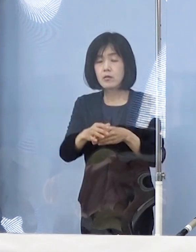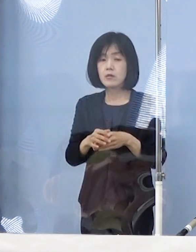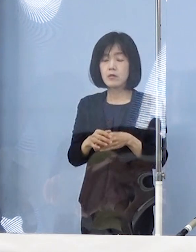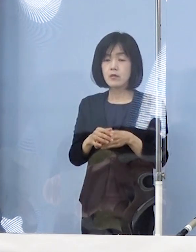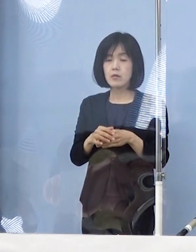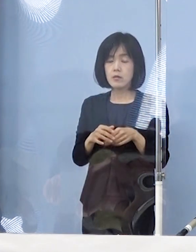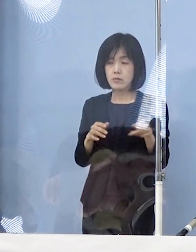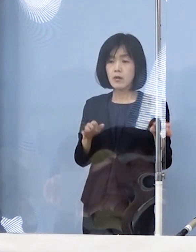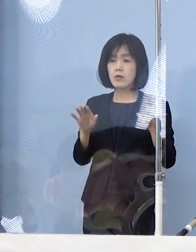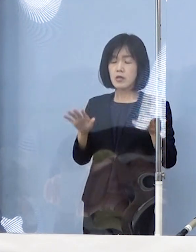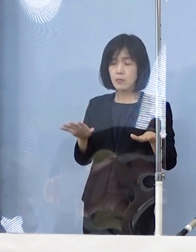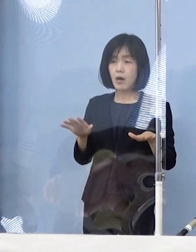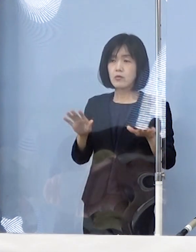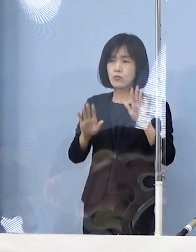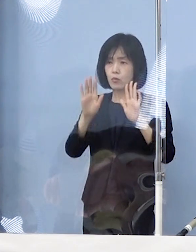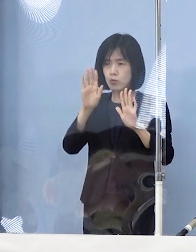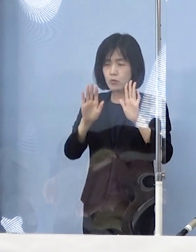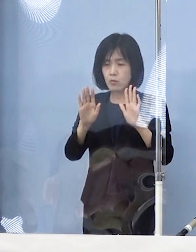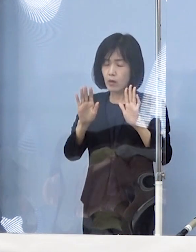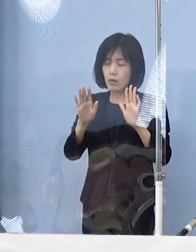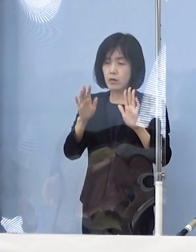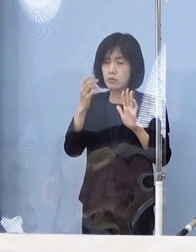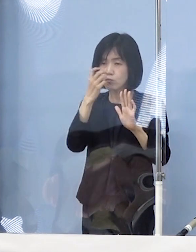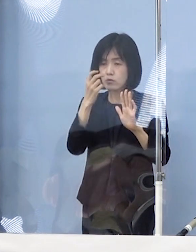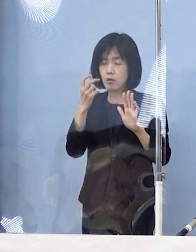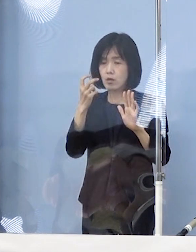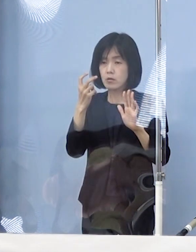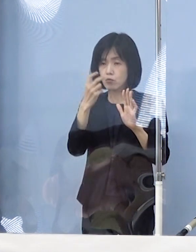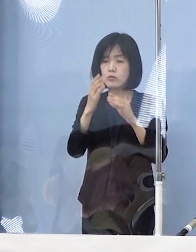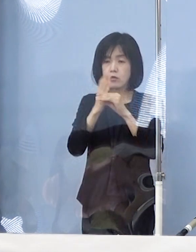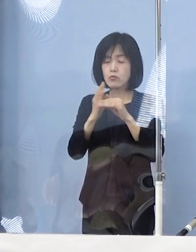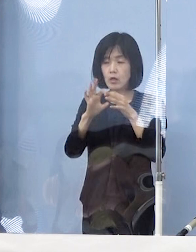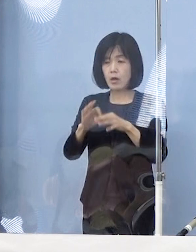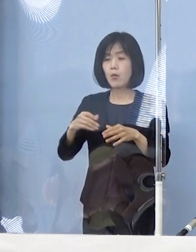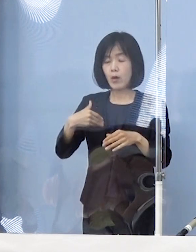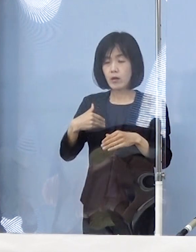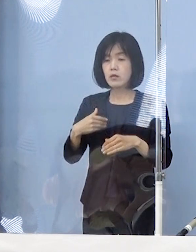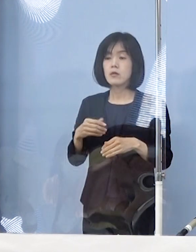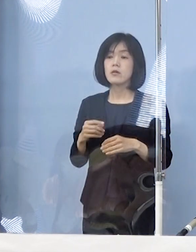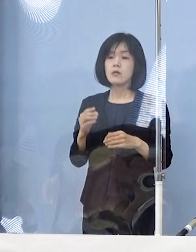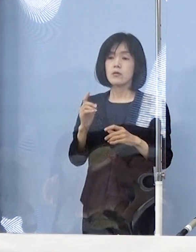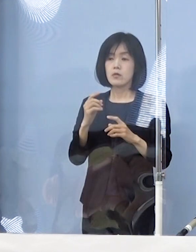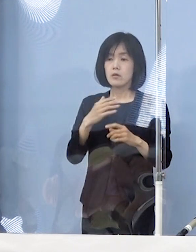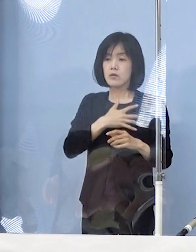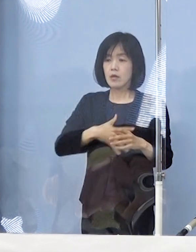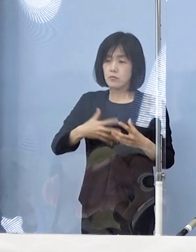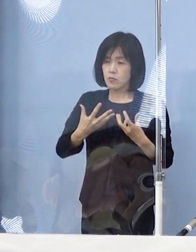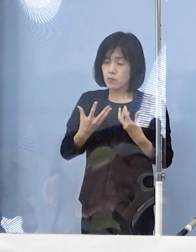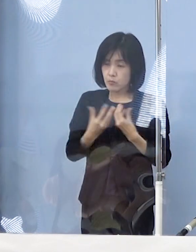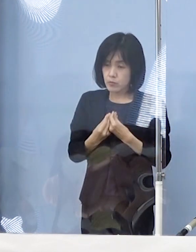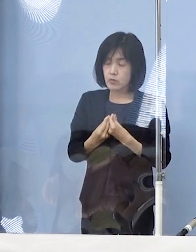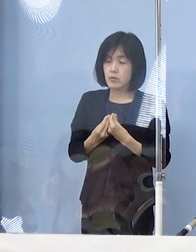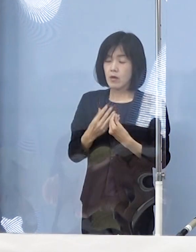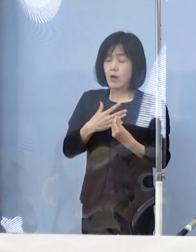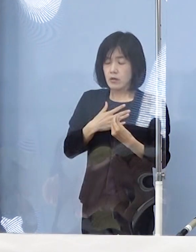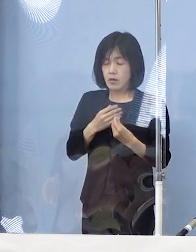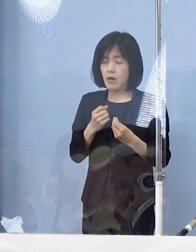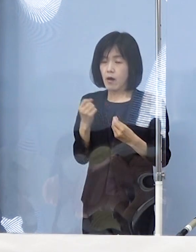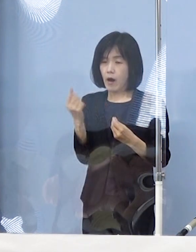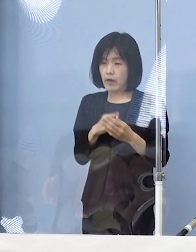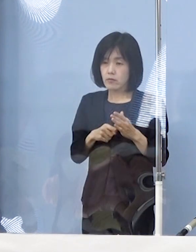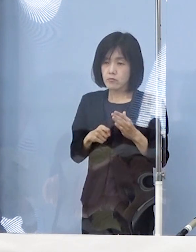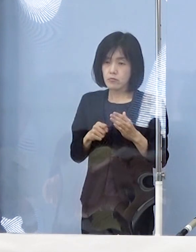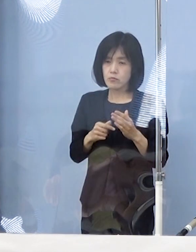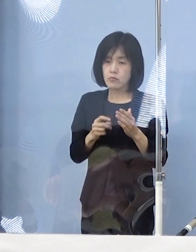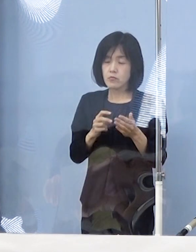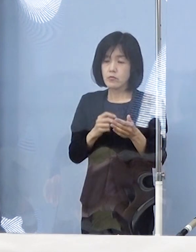っておりませんけれども、体調不良を感じられて早めに入っていただいた方の検査結果